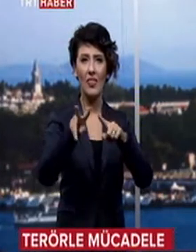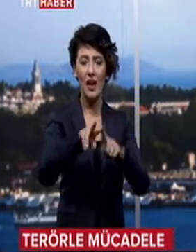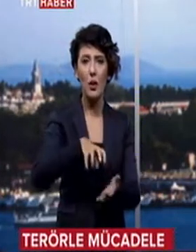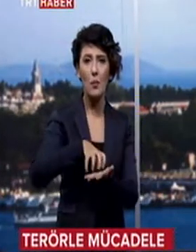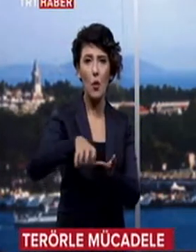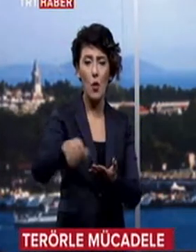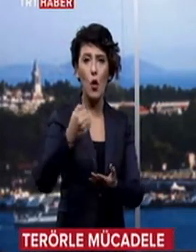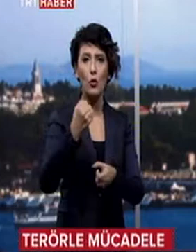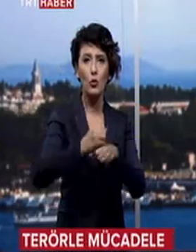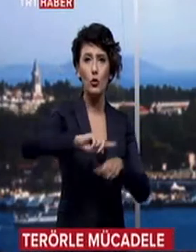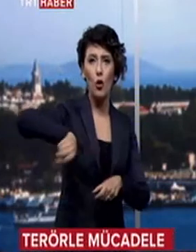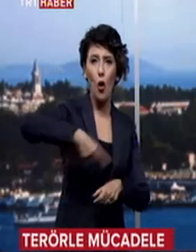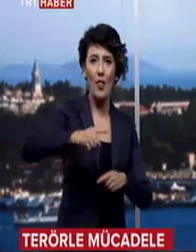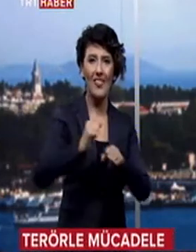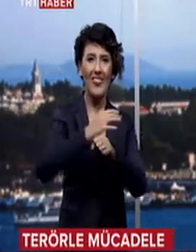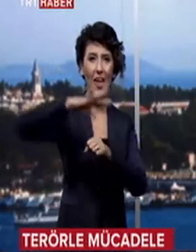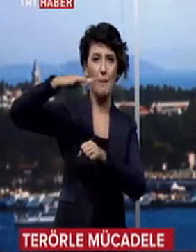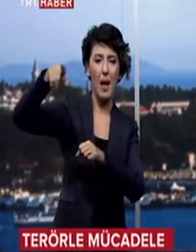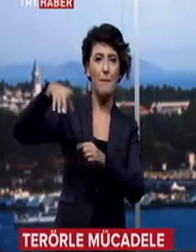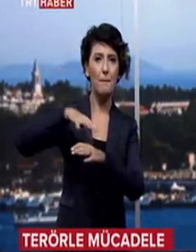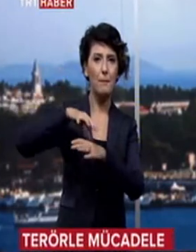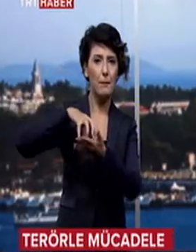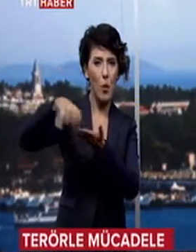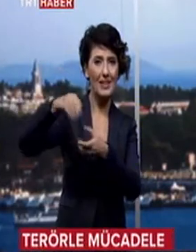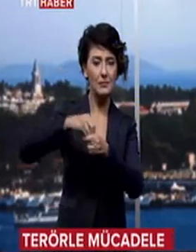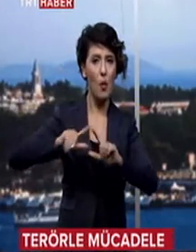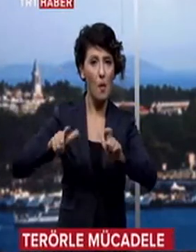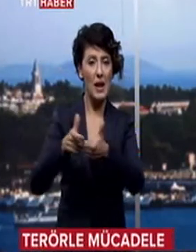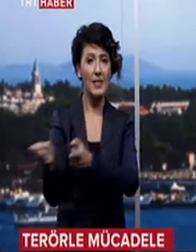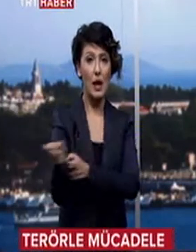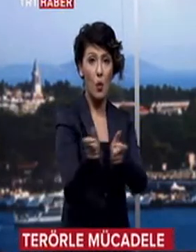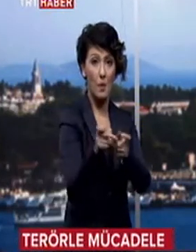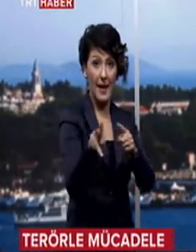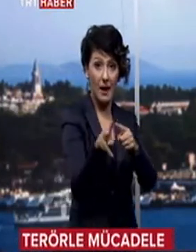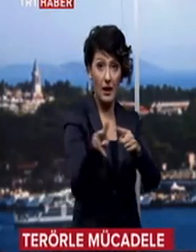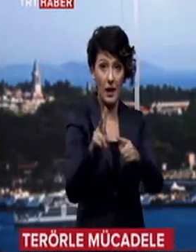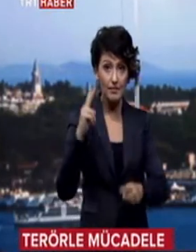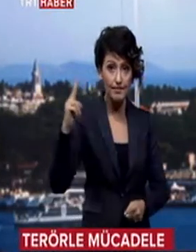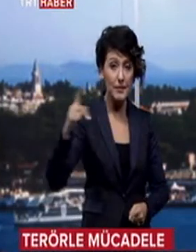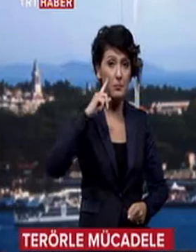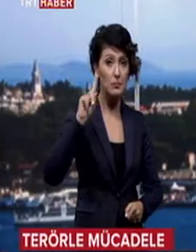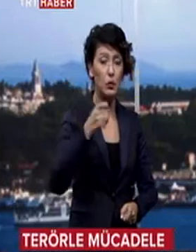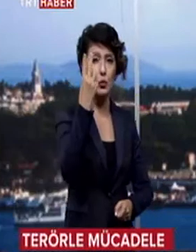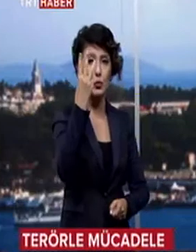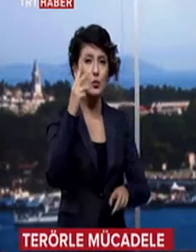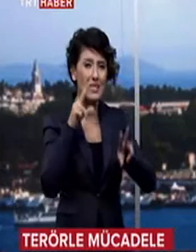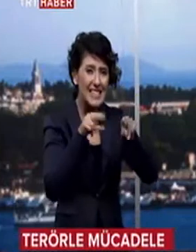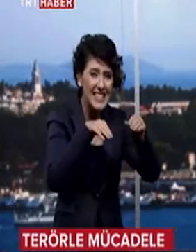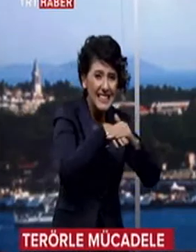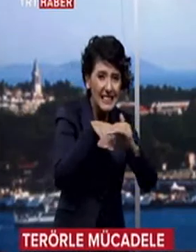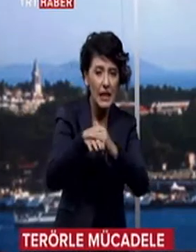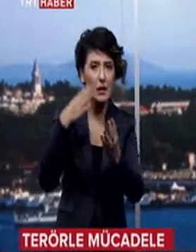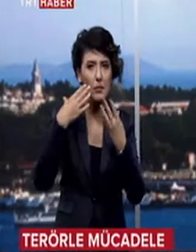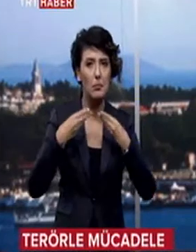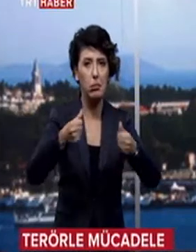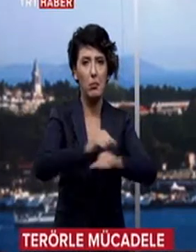bölgesi Göltepe mevkiinde düzenlenen operasyonda terör örgütü PKK'ya ait tespit edilen 3